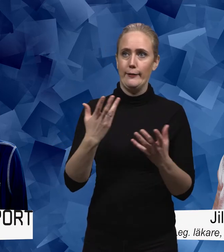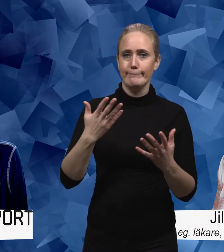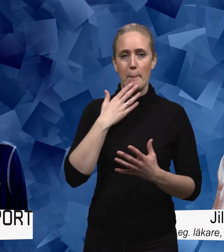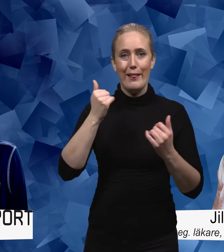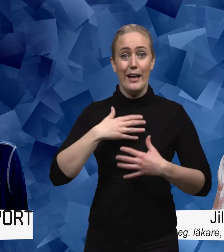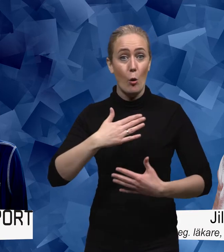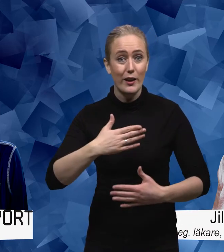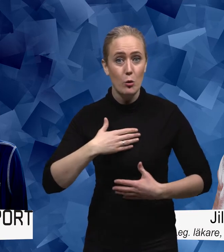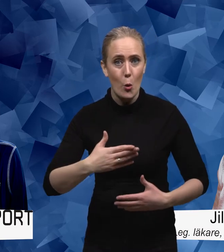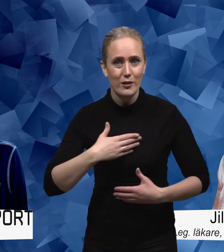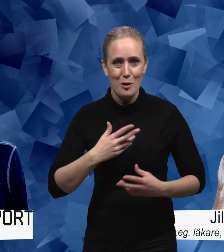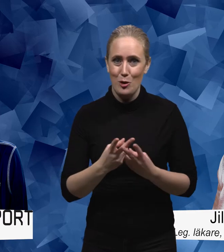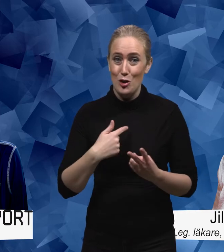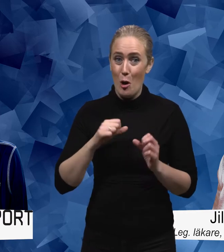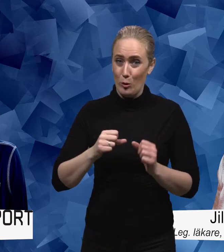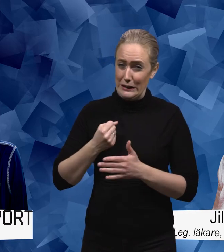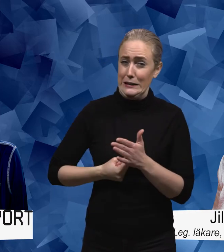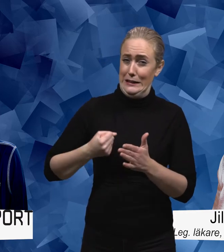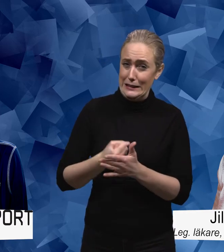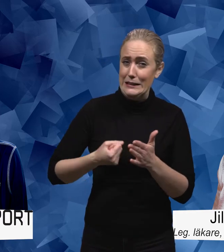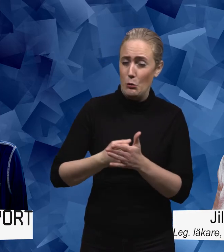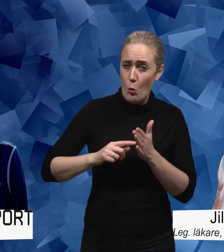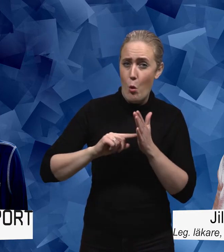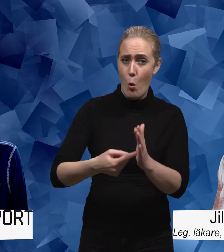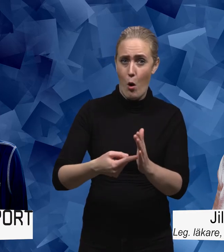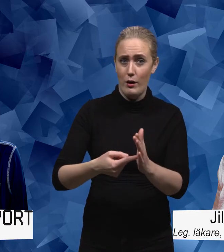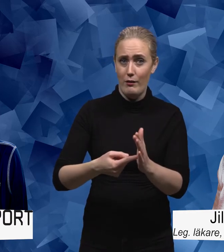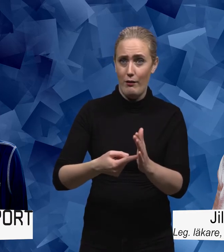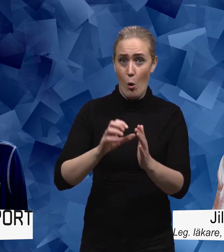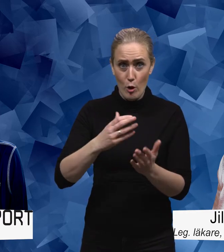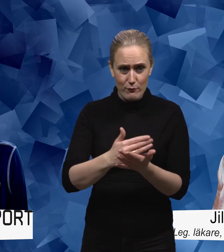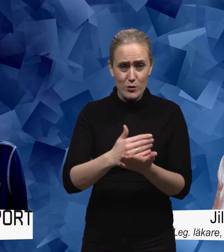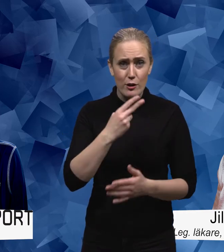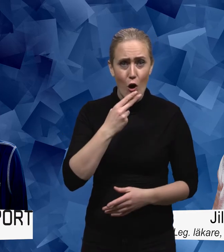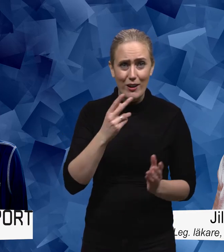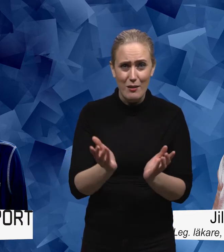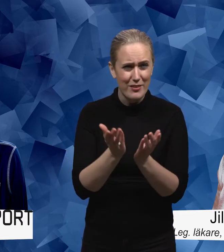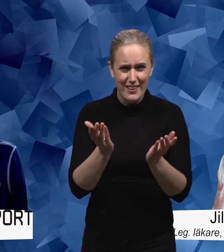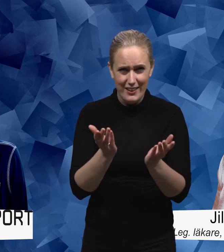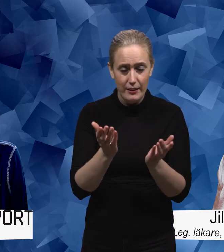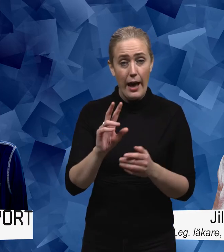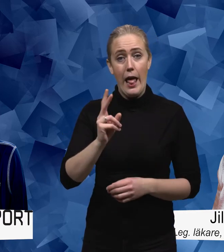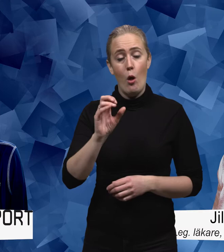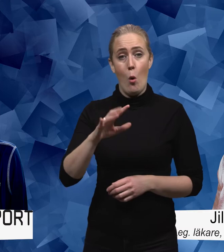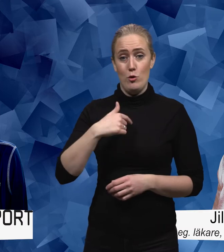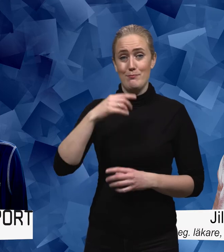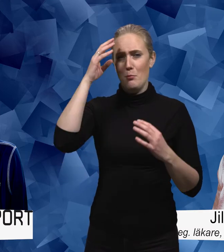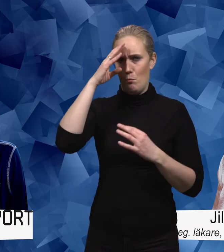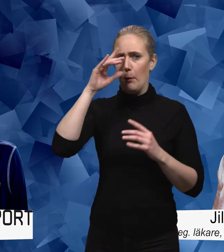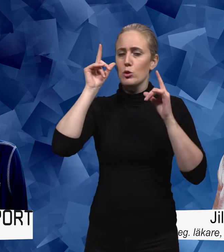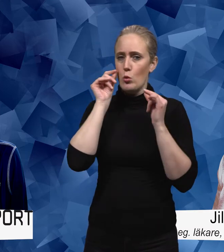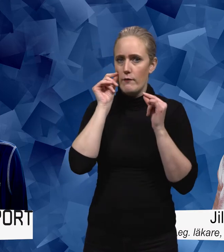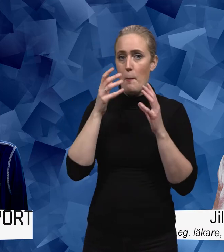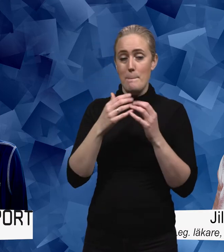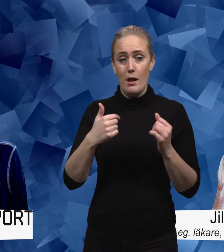kondition så kommer jag att få slita väldigt hårt för att öka min kondition om jag inte slutar röka. Eller om jag har stora problem med min